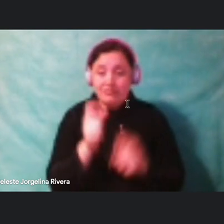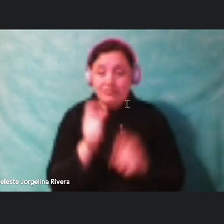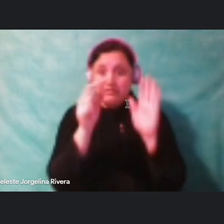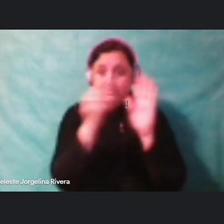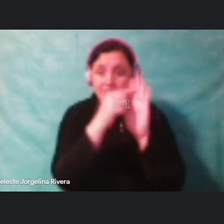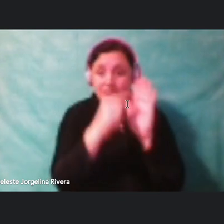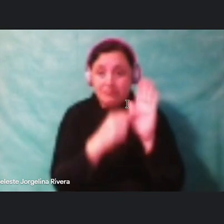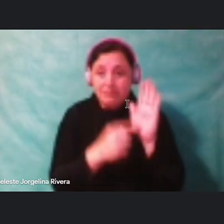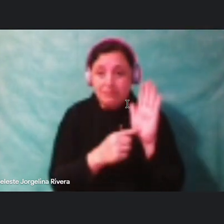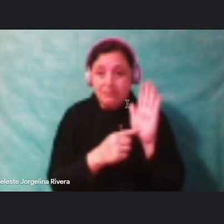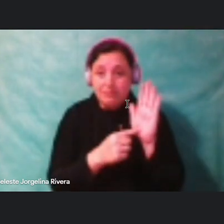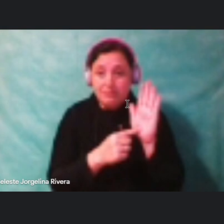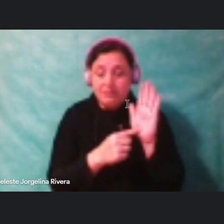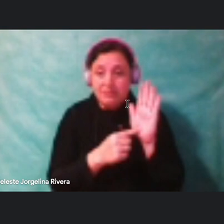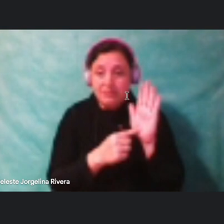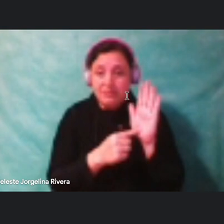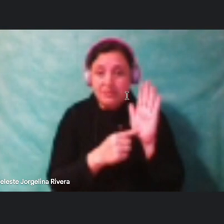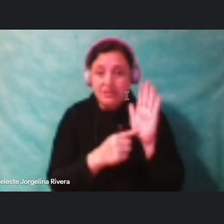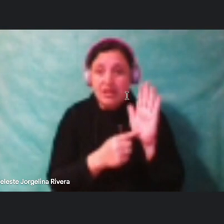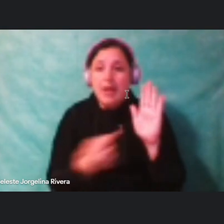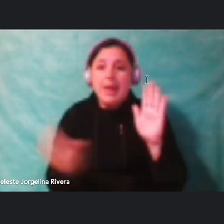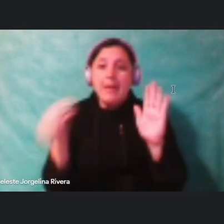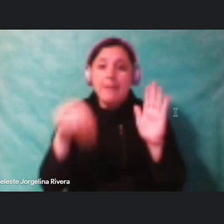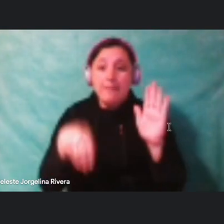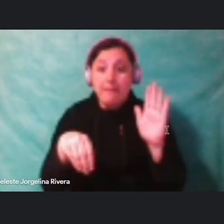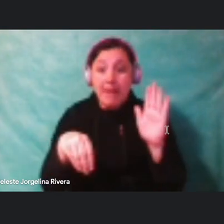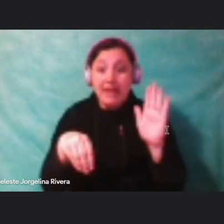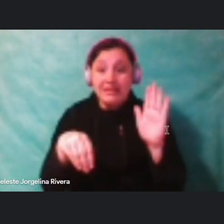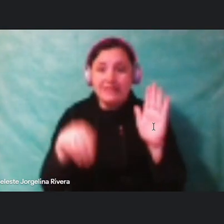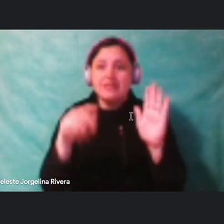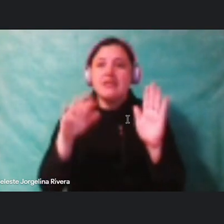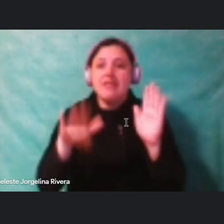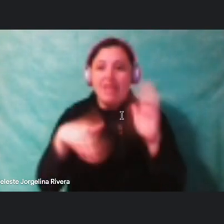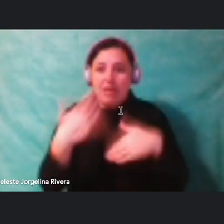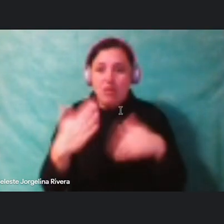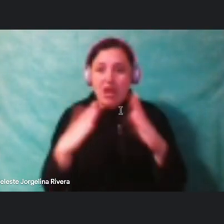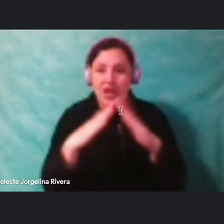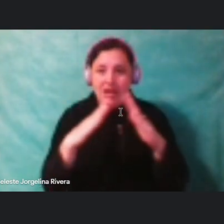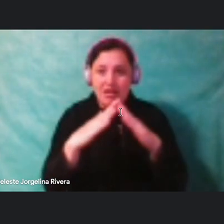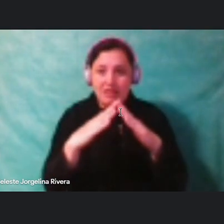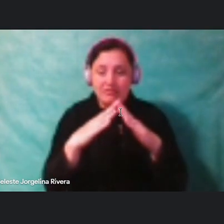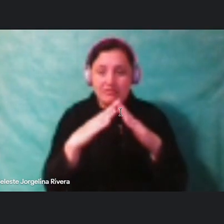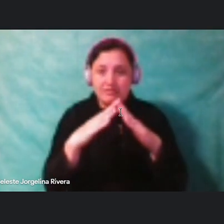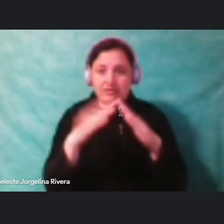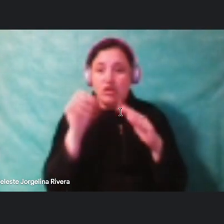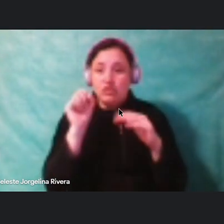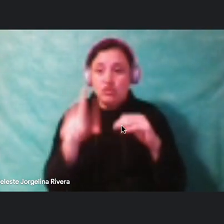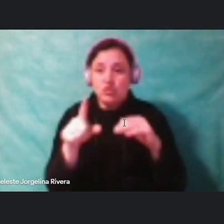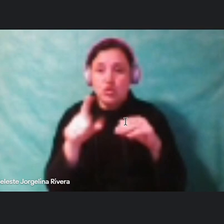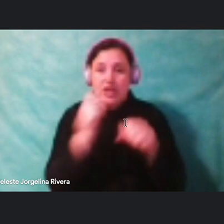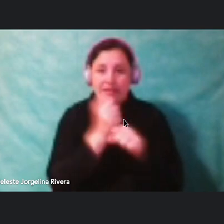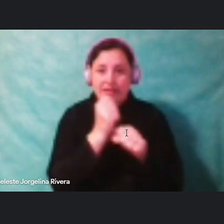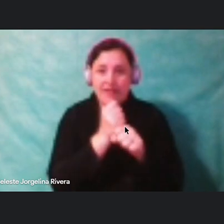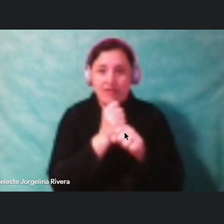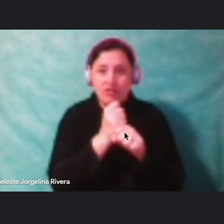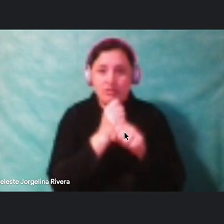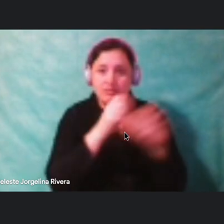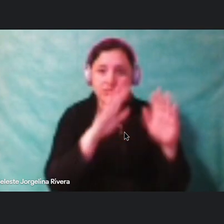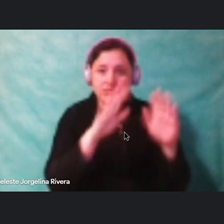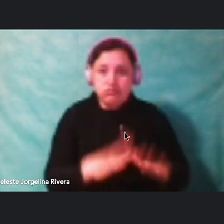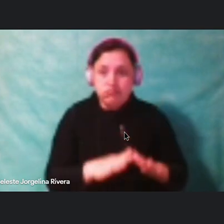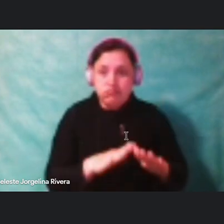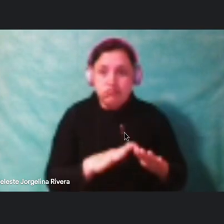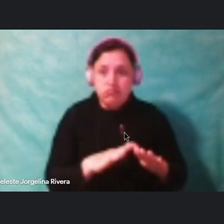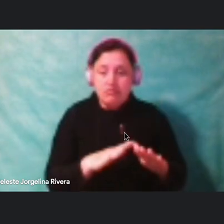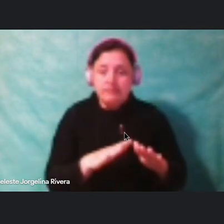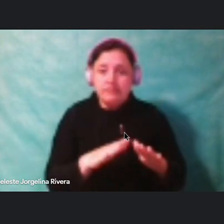Y tenemos la otra parte, la dejamos de tarea, ¿sí? Tenemos las, ¿cuántas oraciones eran? No me